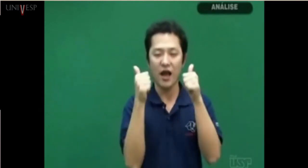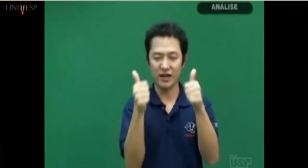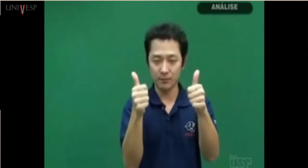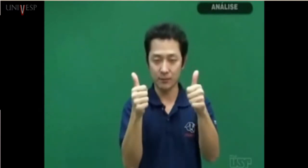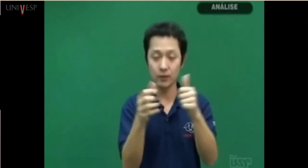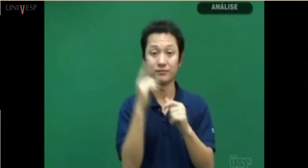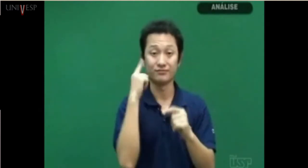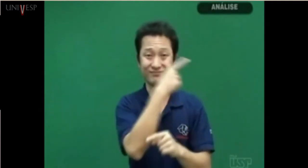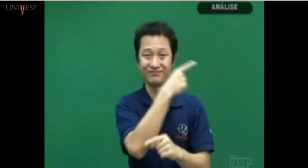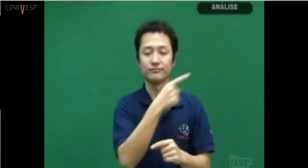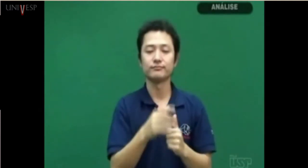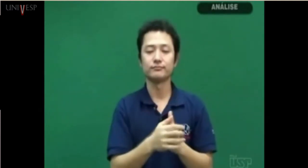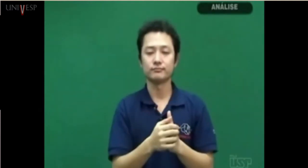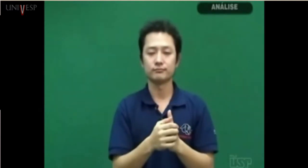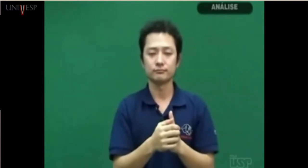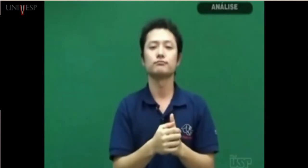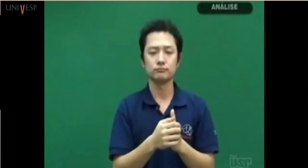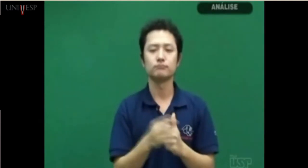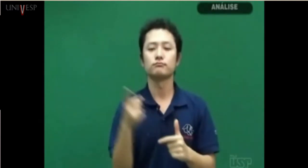sentenças afirmativas